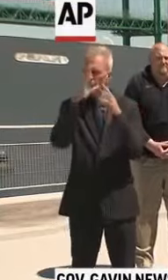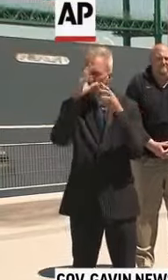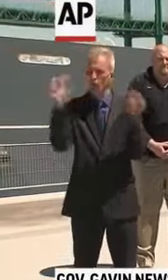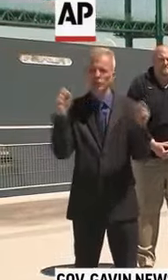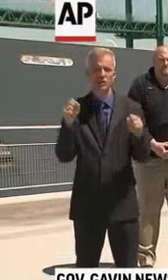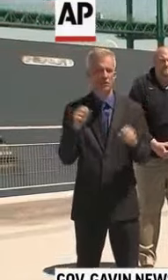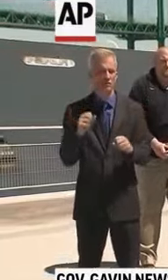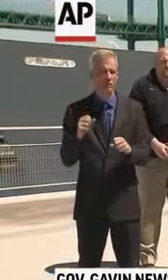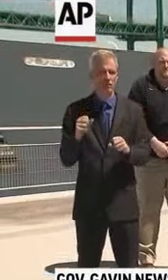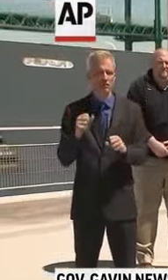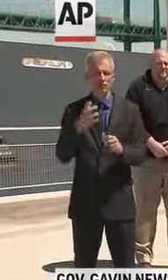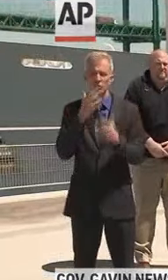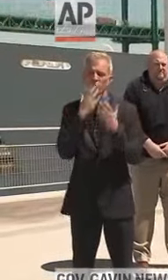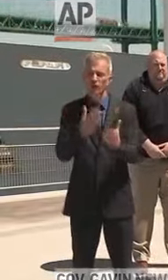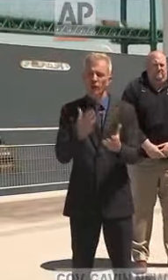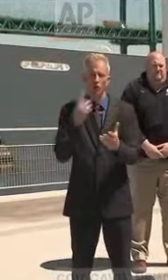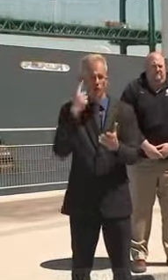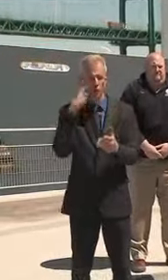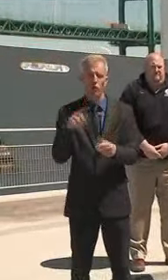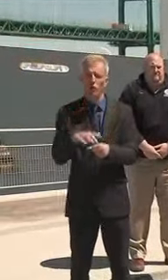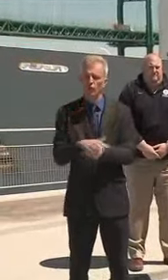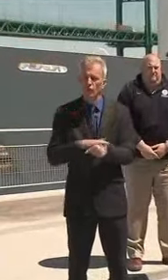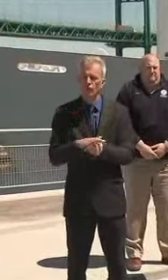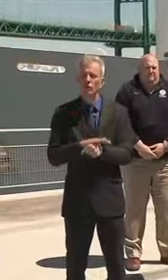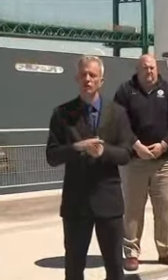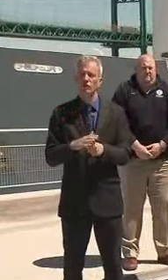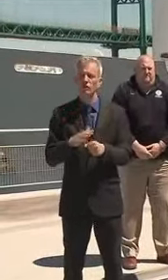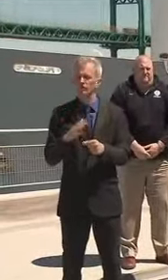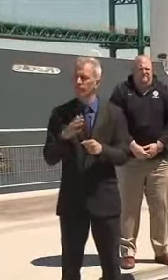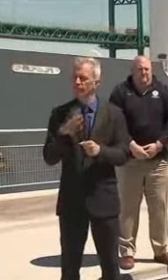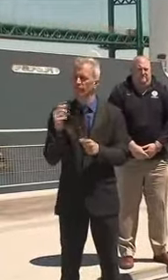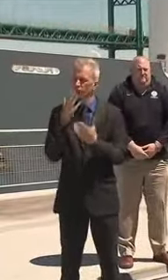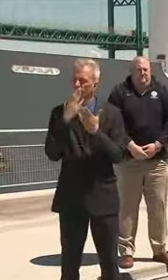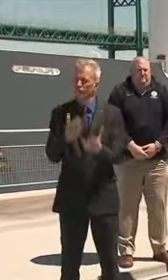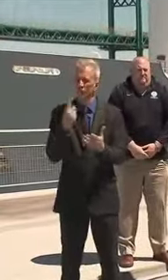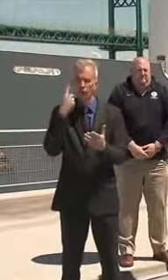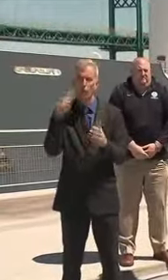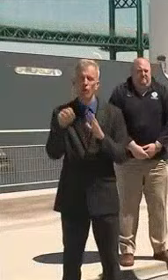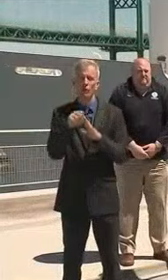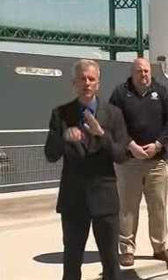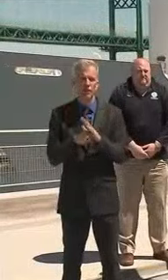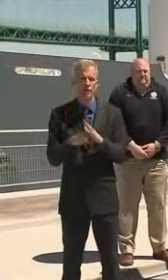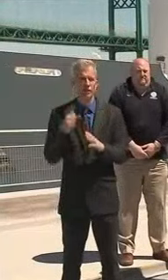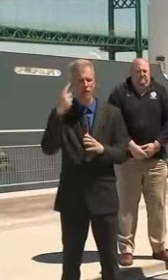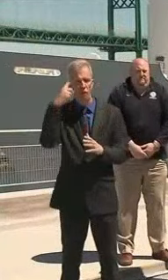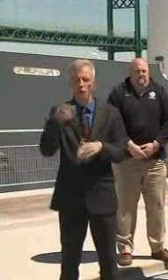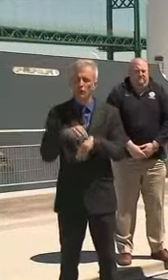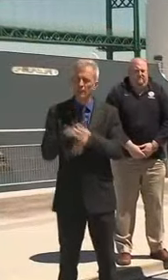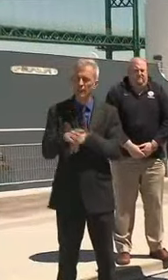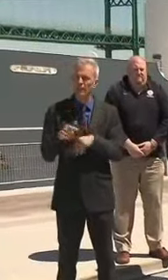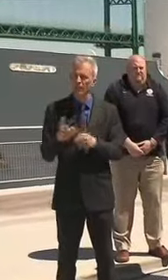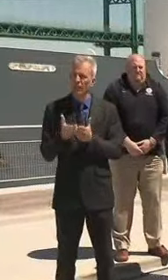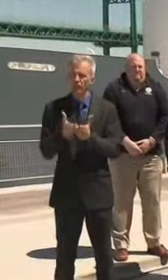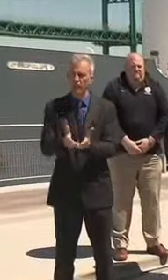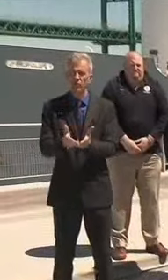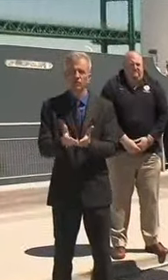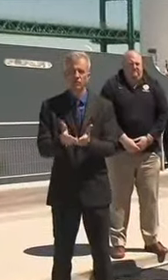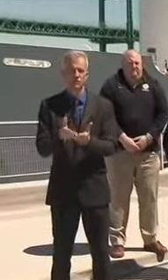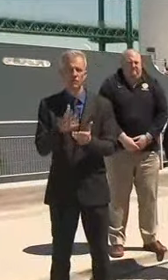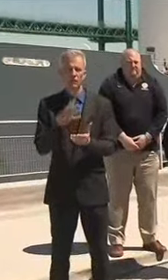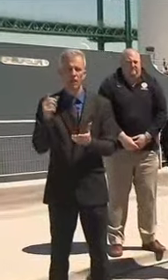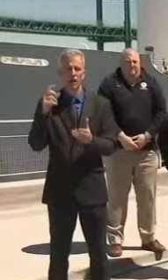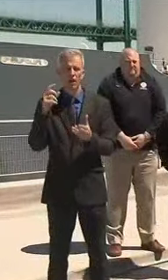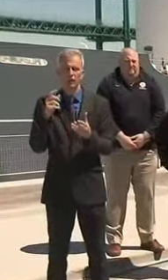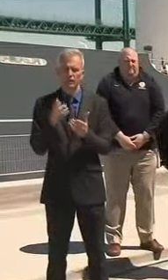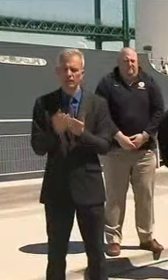y se unieron bajo la orden de el presidencial donald trump quiero dar las gracias al presidente personalmente y en nombre de una región tan